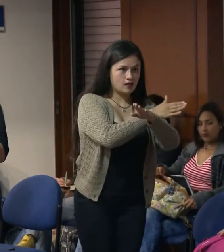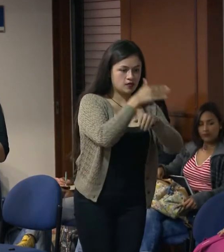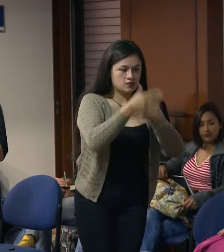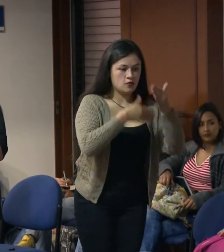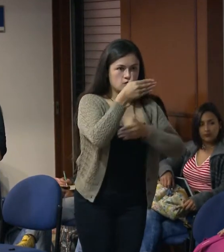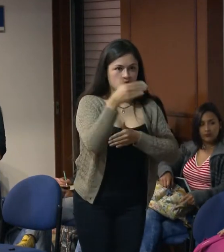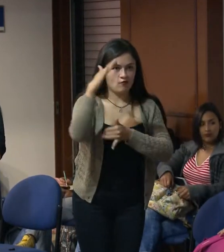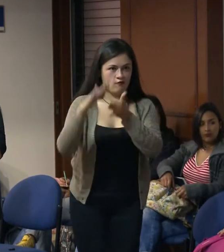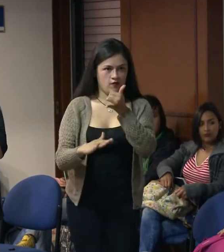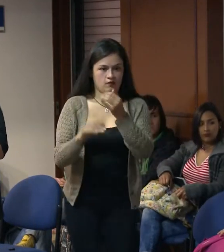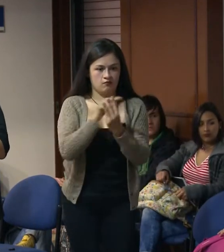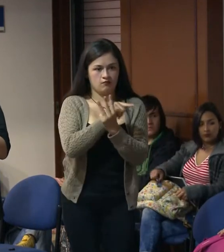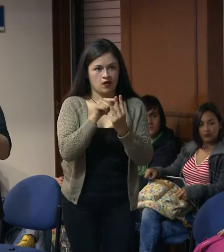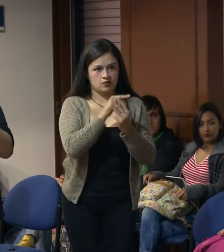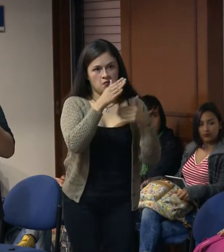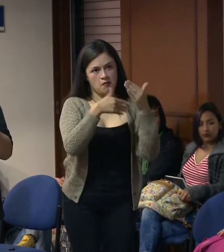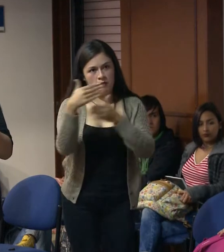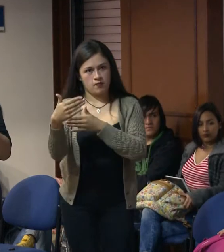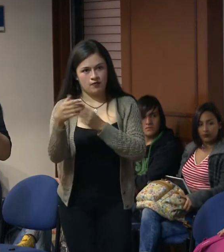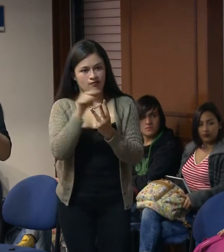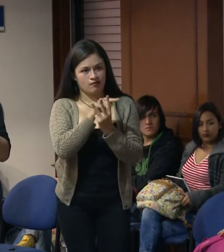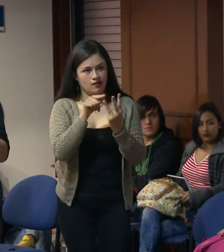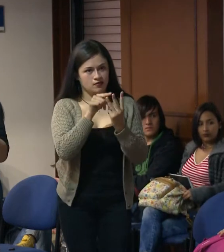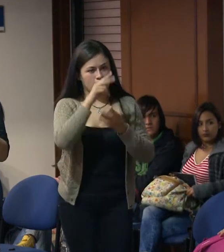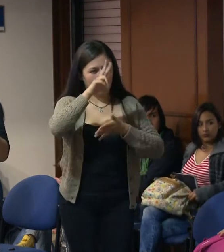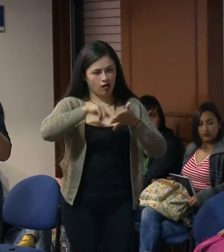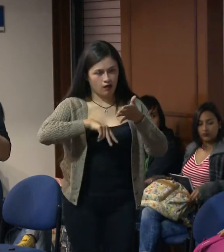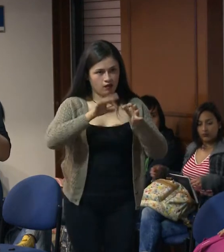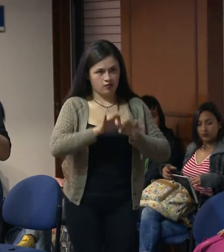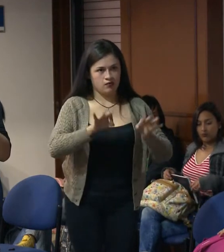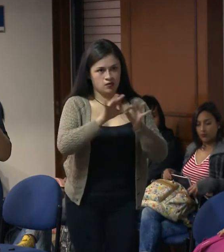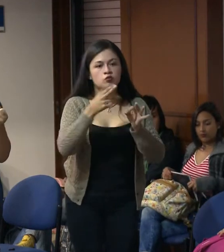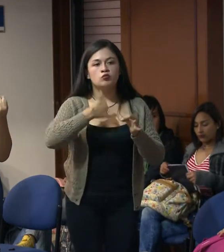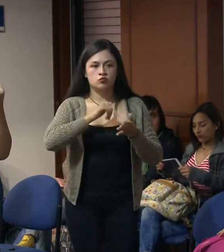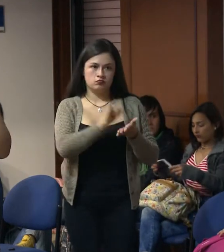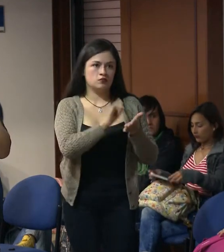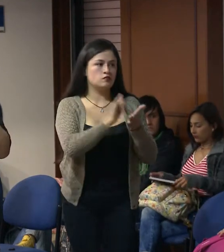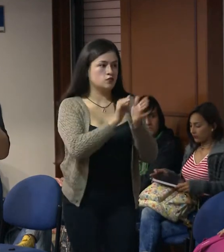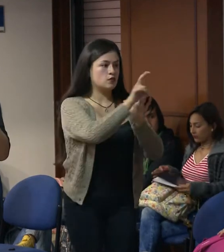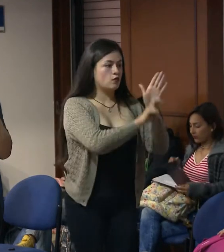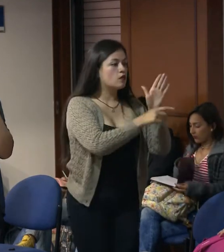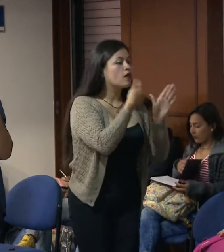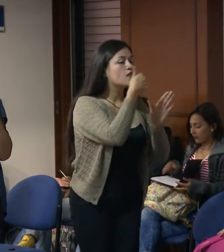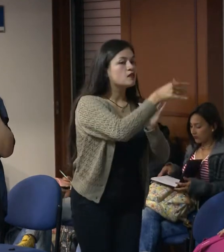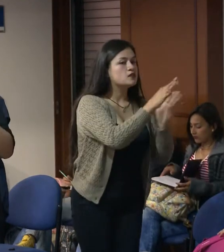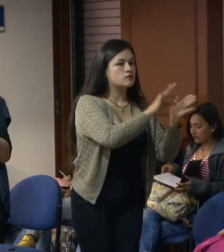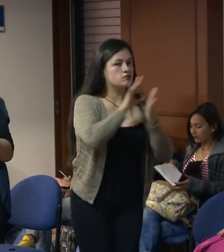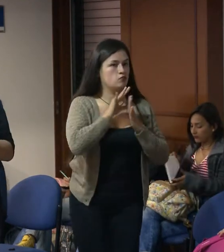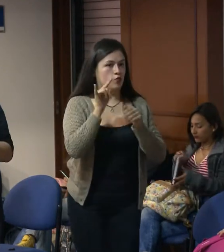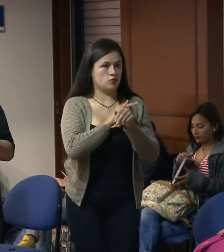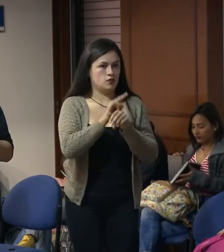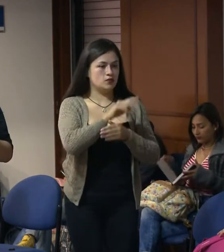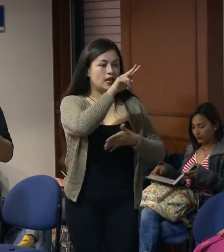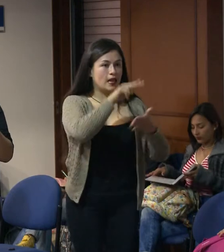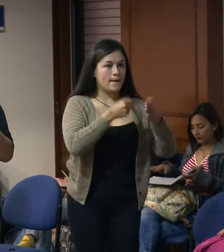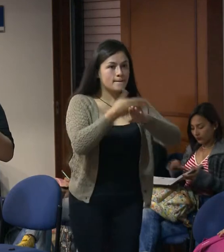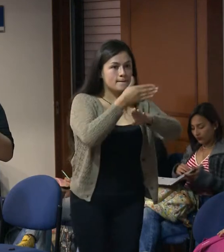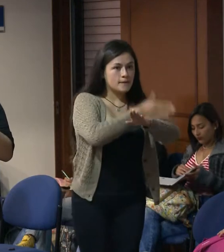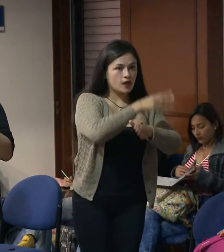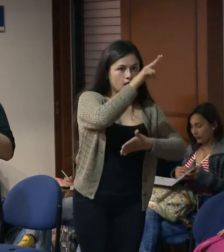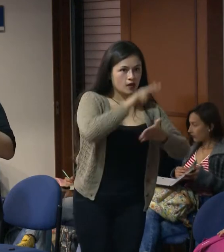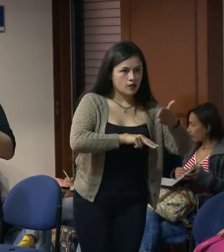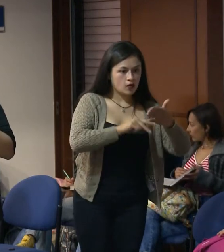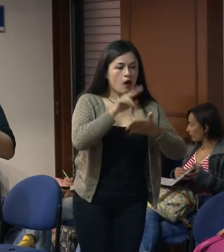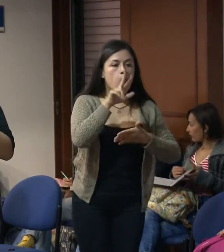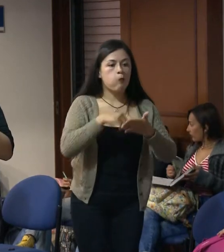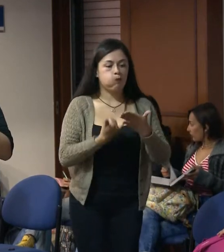finalización. Entonces, él nos propone tres momentos, que son los que retomamos nosotras: la prelectura, la lectura y la poslectura. En